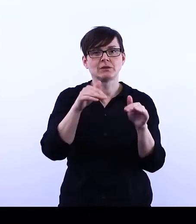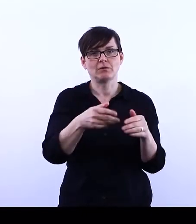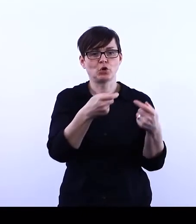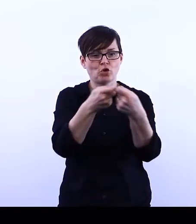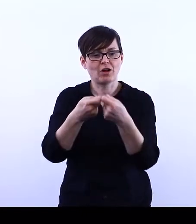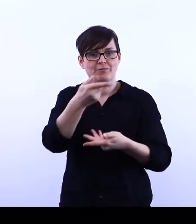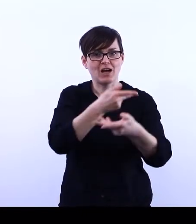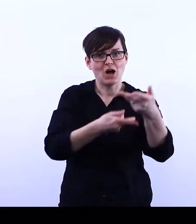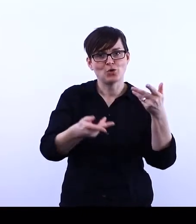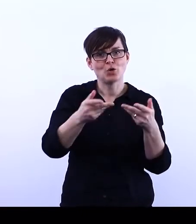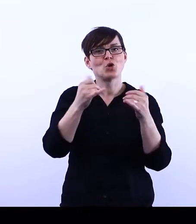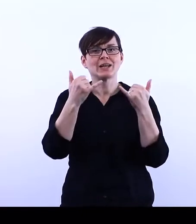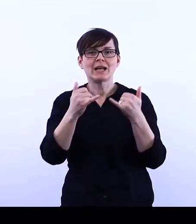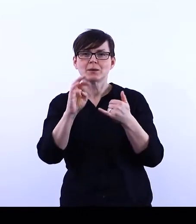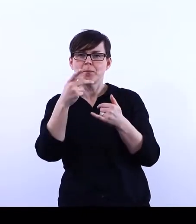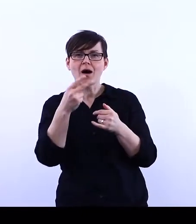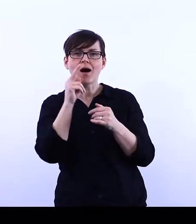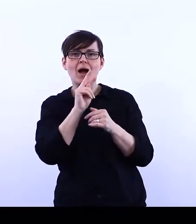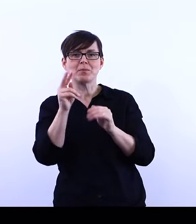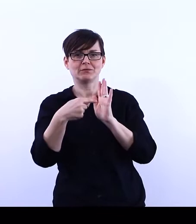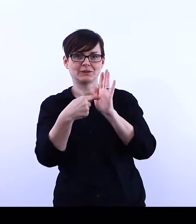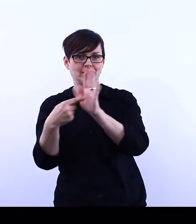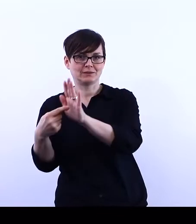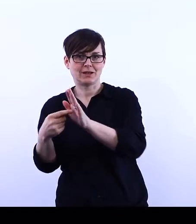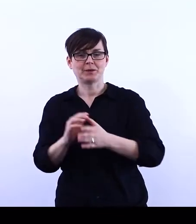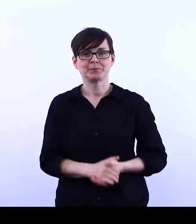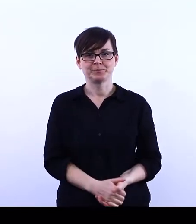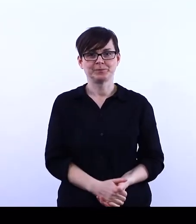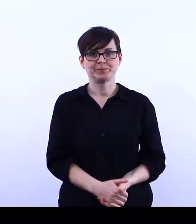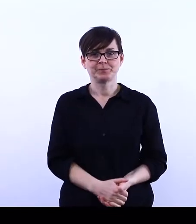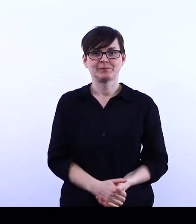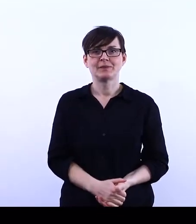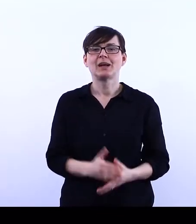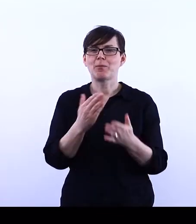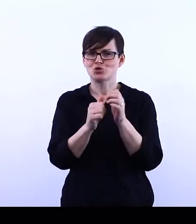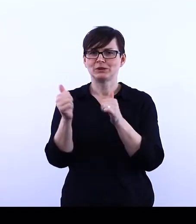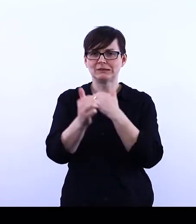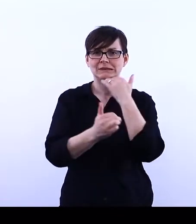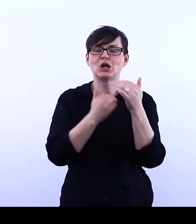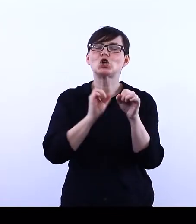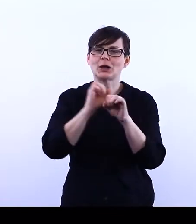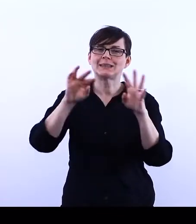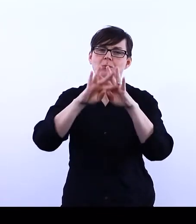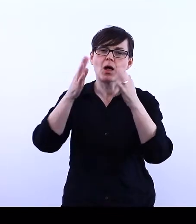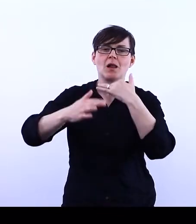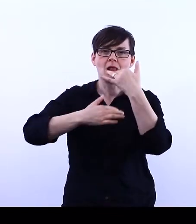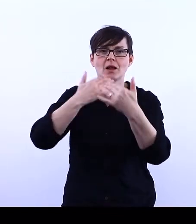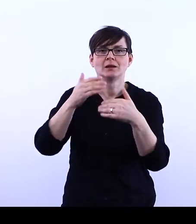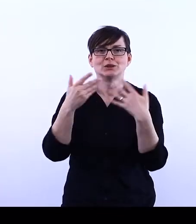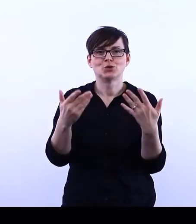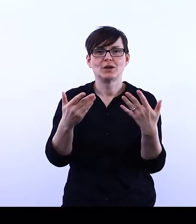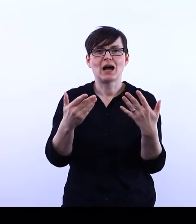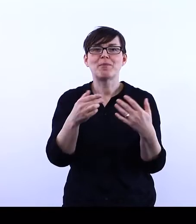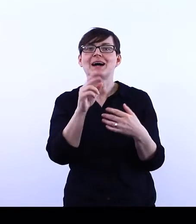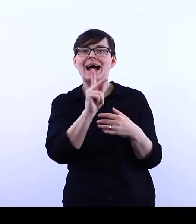Einblicke geben kann und gleichzeitig schon vorwegnehme, dass es vielleicht auch noch ein bisschen allgemein bleibt und glücklicherweise, aber die Katrin noch da